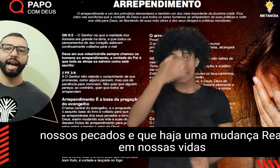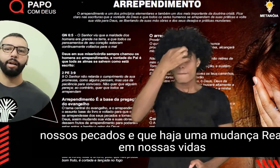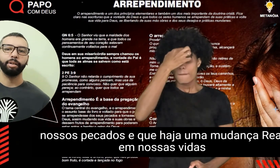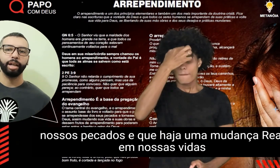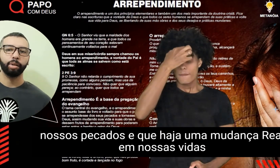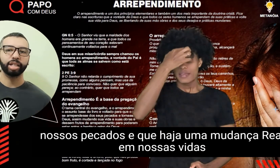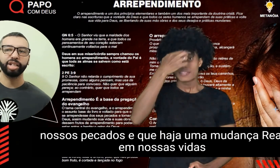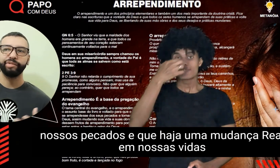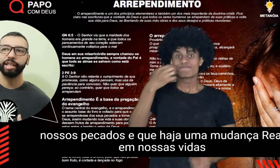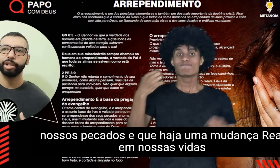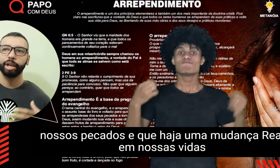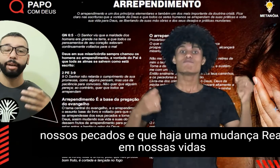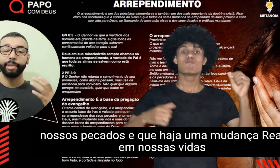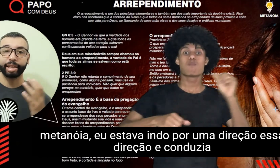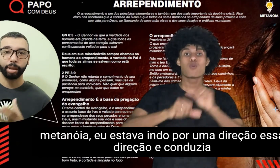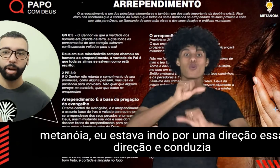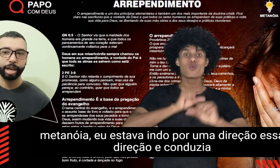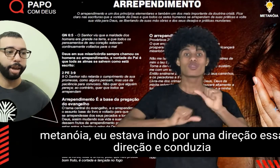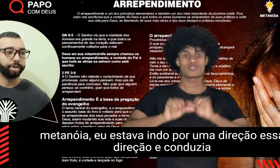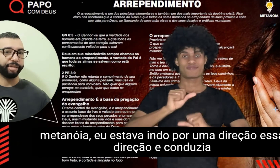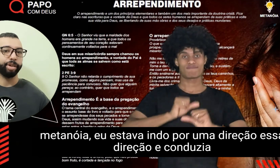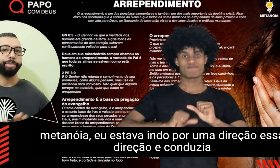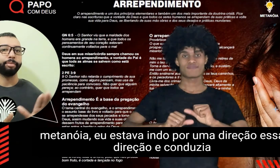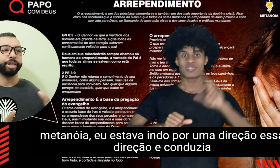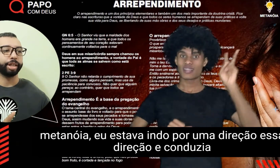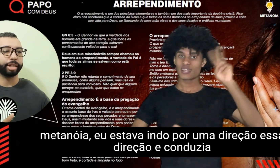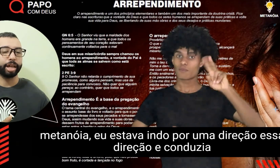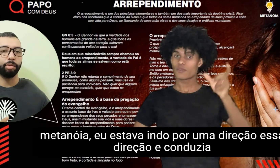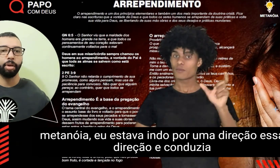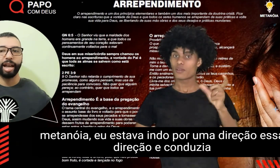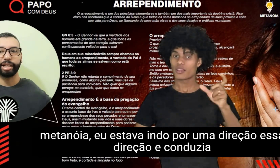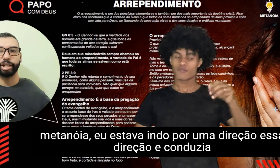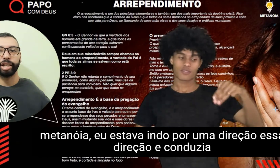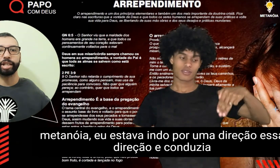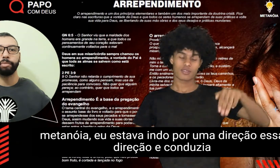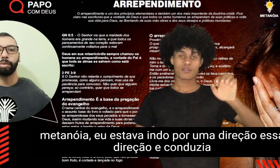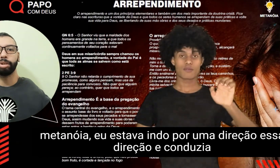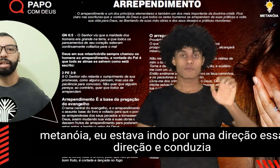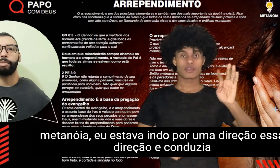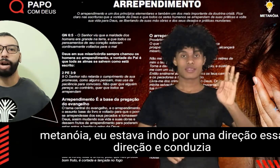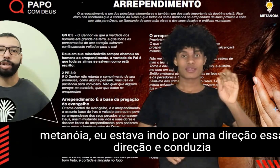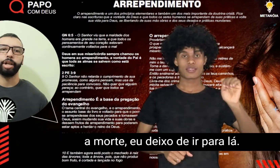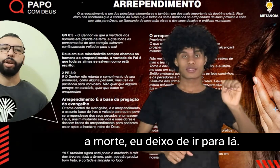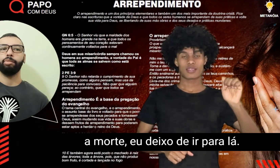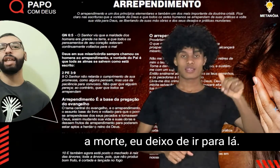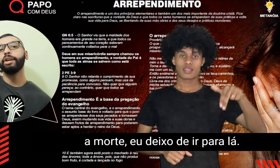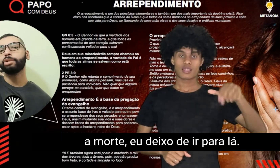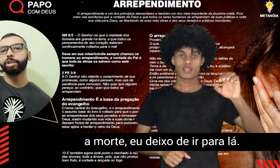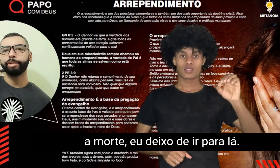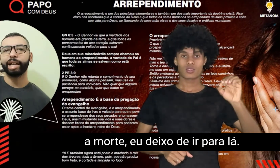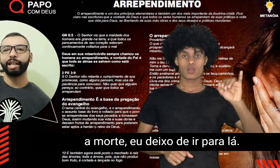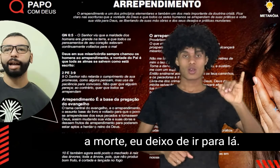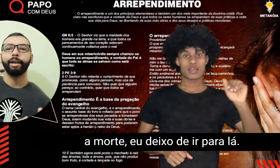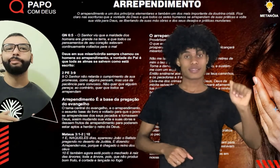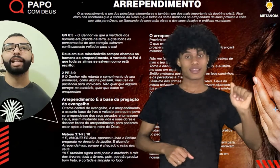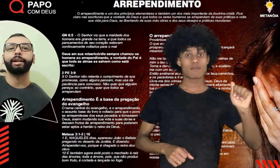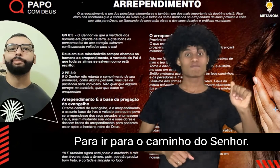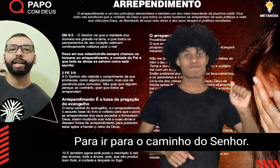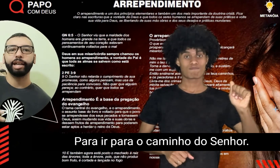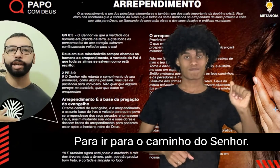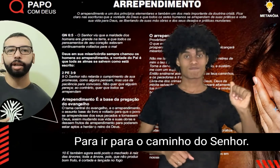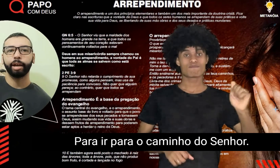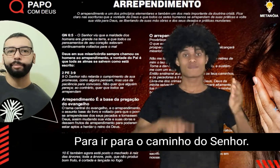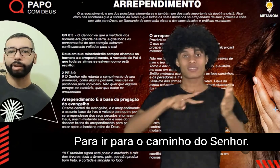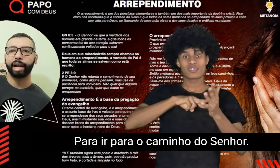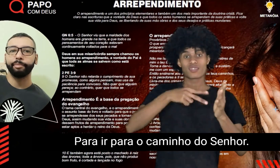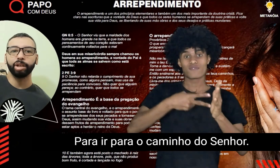mudança real em nossas vidas. Metanoia, eu estava indo por uma direção, essa direção me conduzia à morte, eu deixo de ir para lá